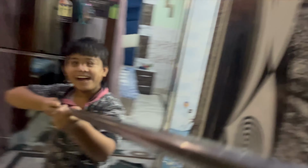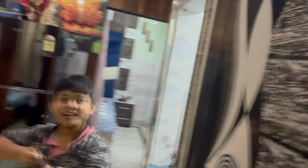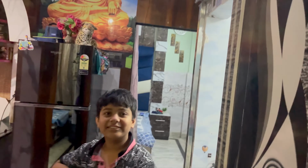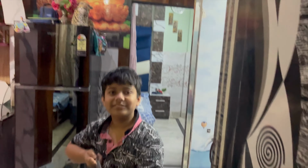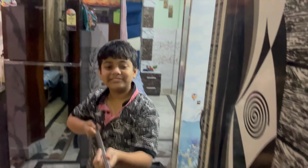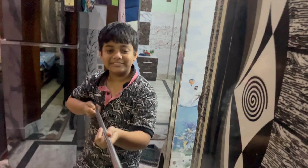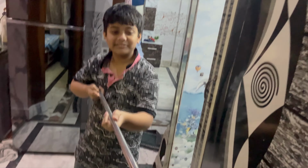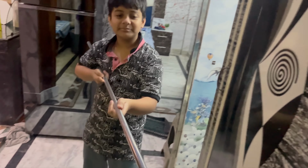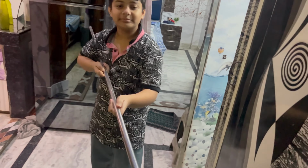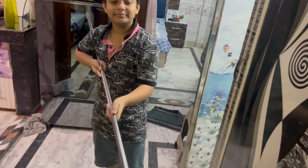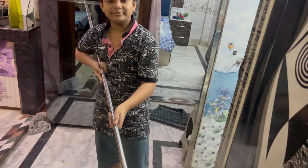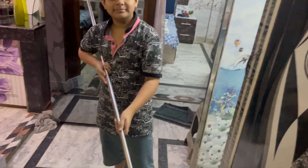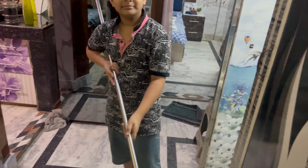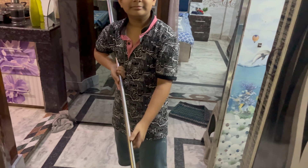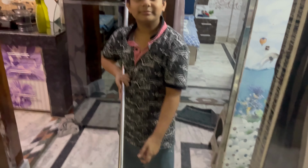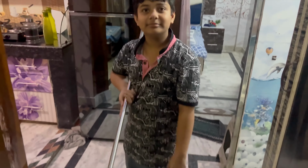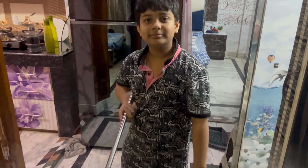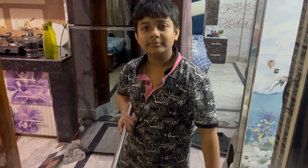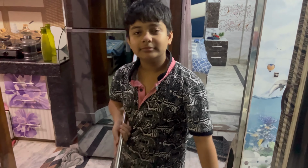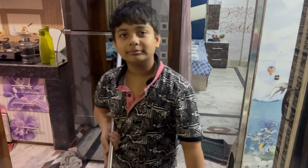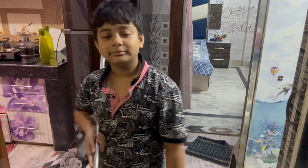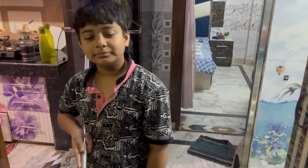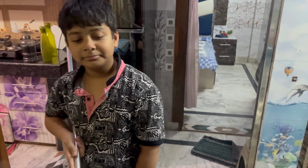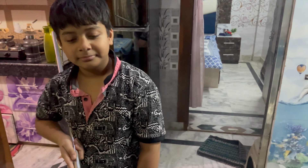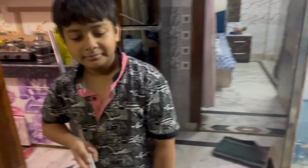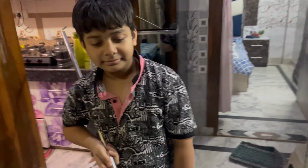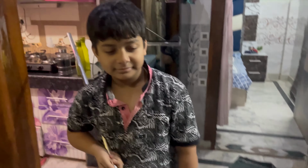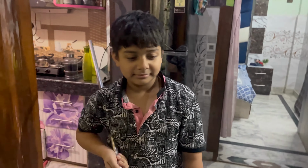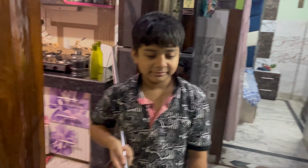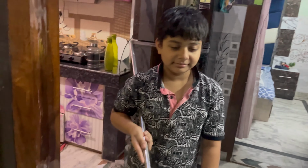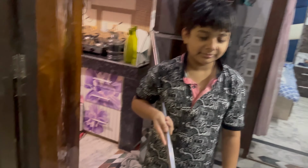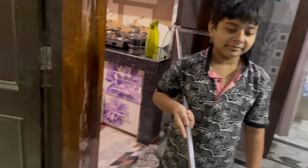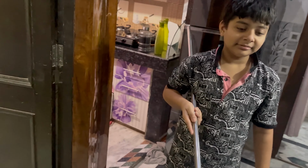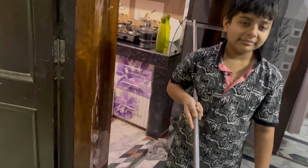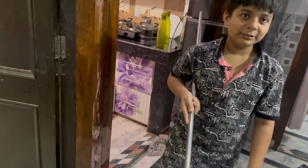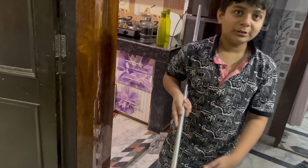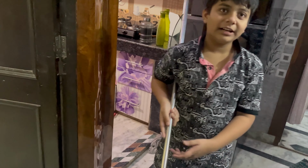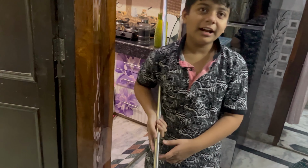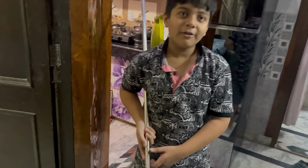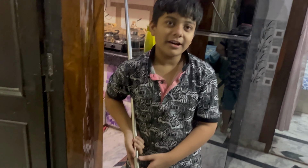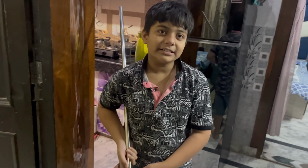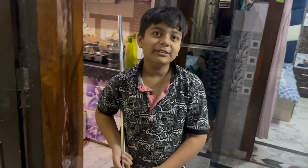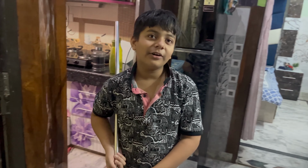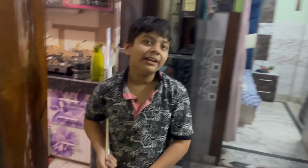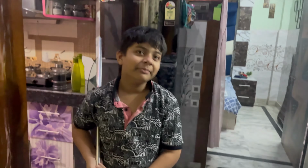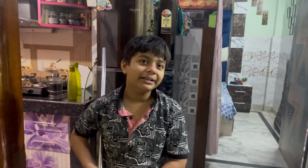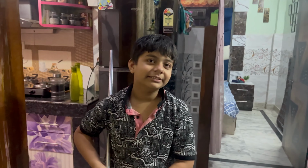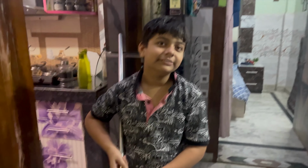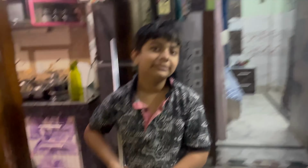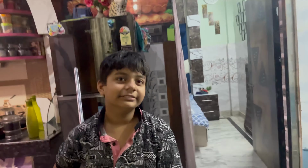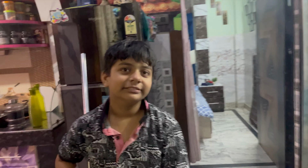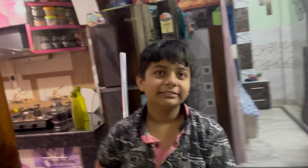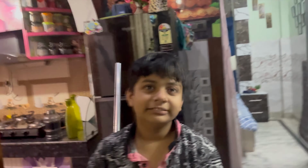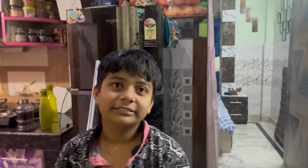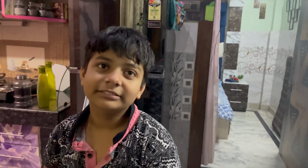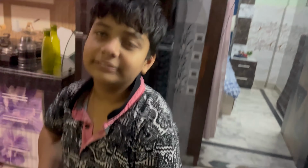अब पागल है तू, बुद्धि उद्धि नहीं है तेरे में, दिमाग खराब है क्या तेरा? तो ही खड़ा हुआ था दुकान पे। हाँ तो दूध ना